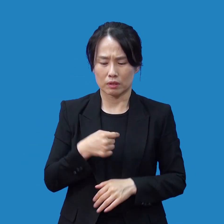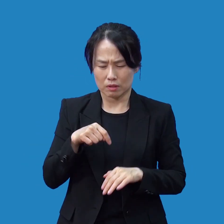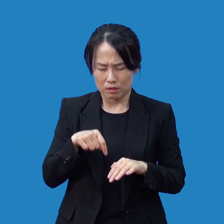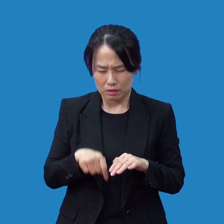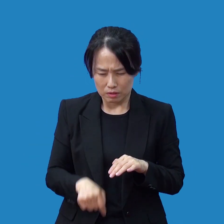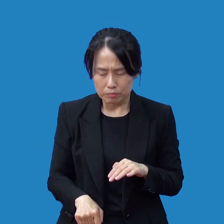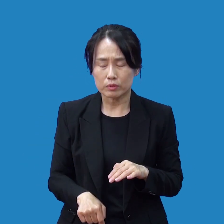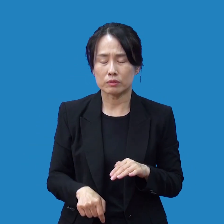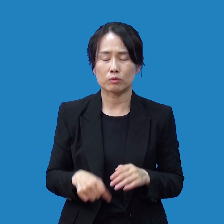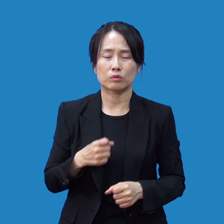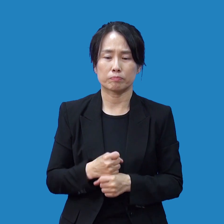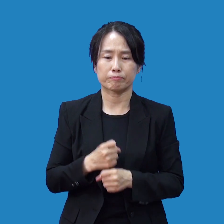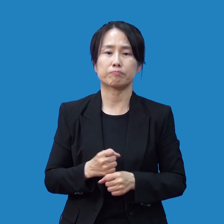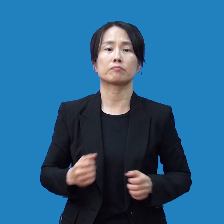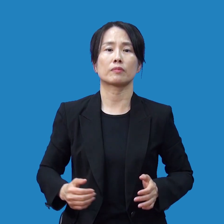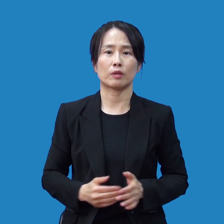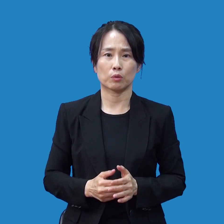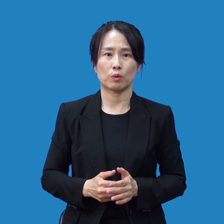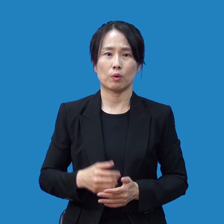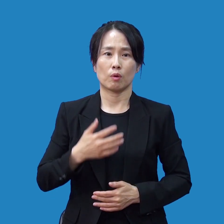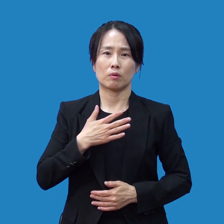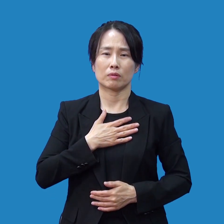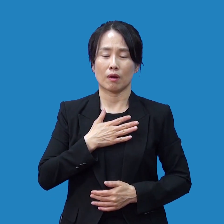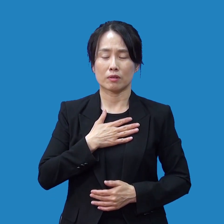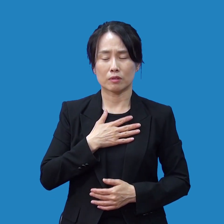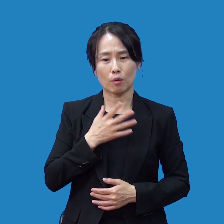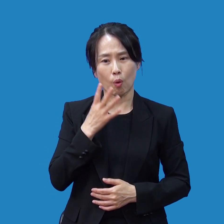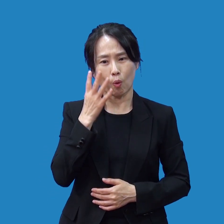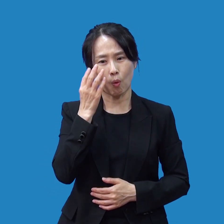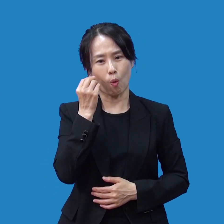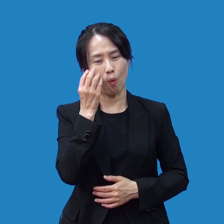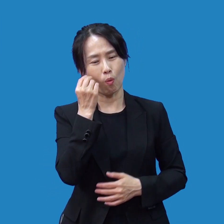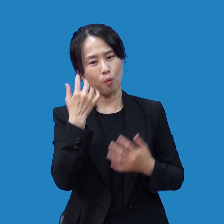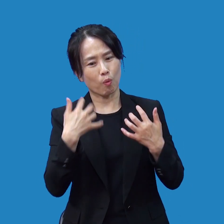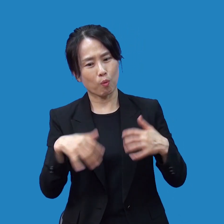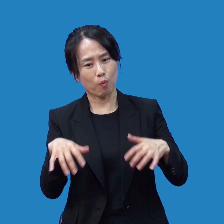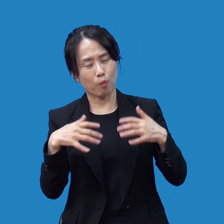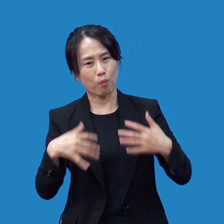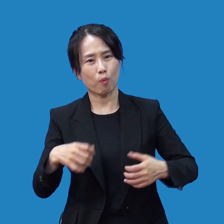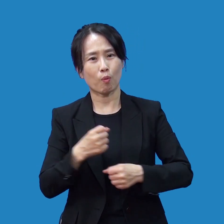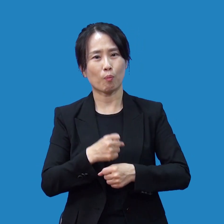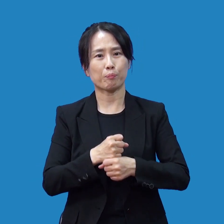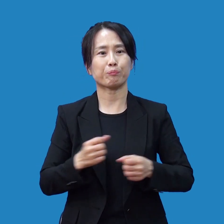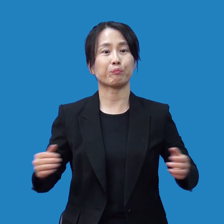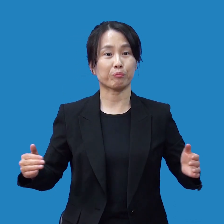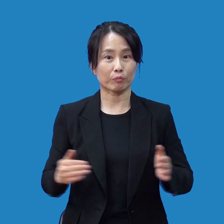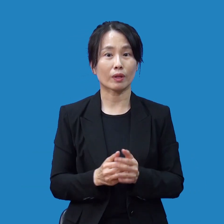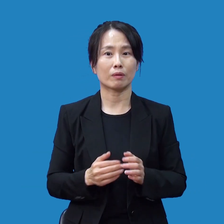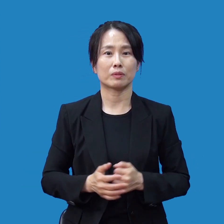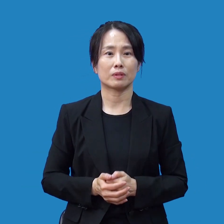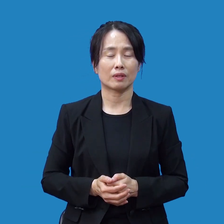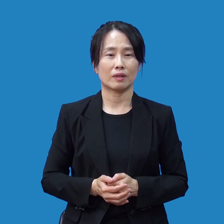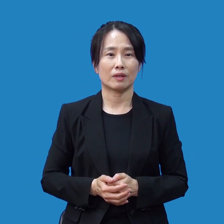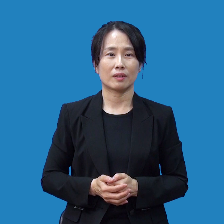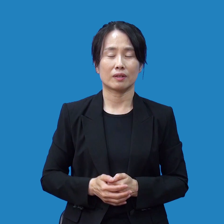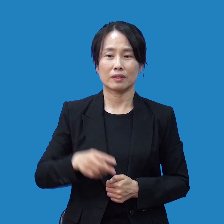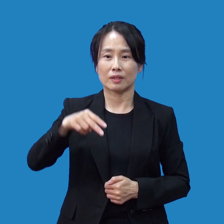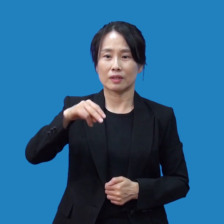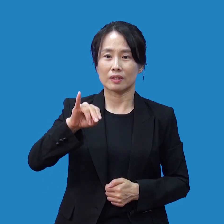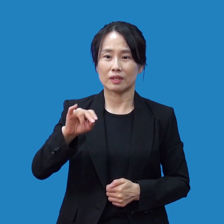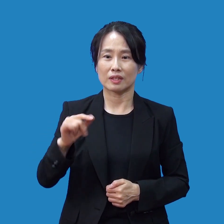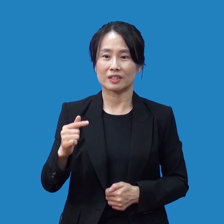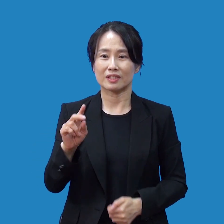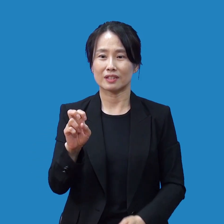내면을 창조하셨고 나를 기묘하고 놀랍게 지으셨다. 옛날 번역에서는